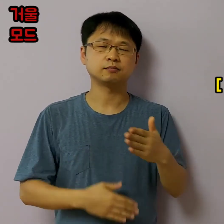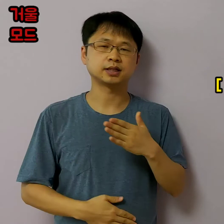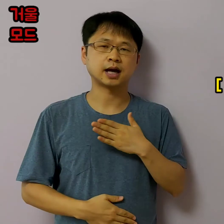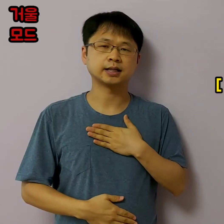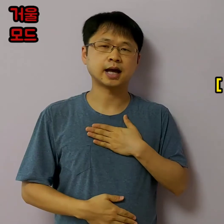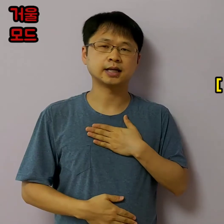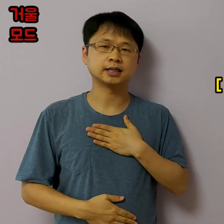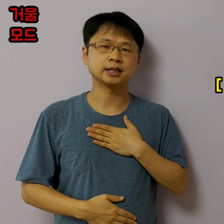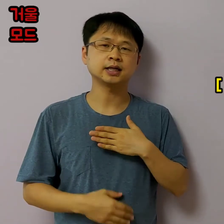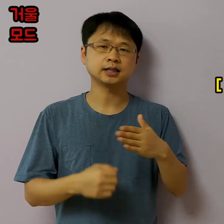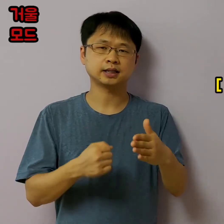때문에입니다. 나이기